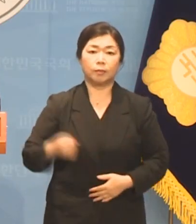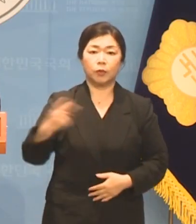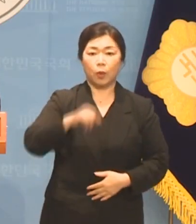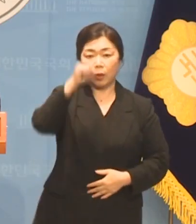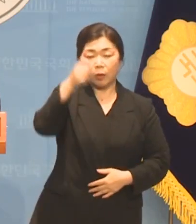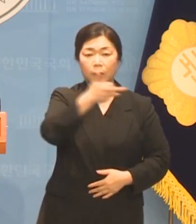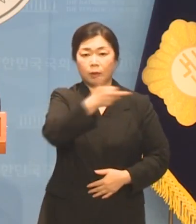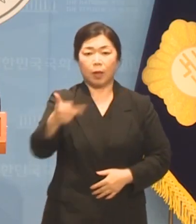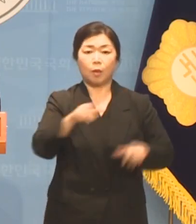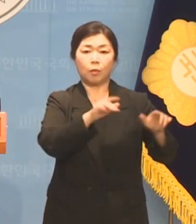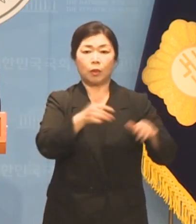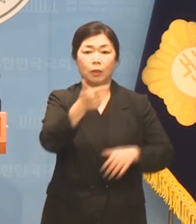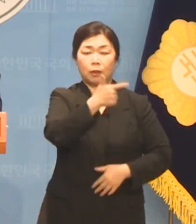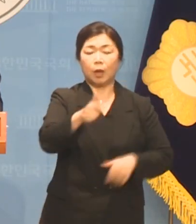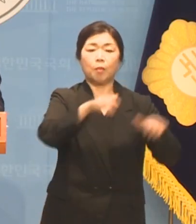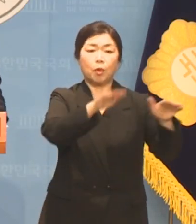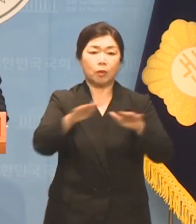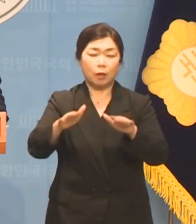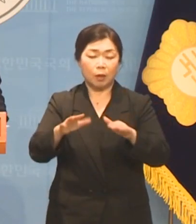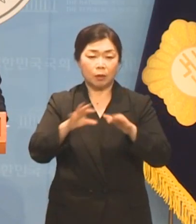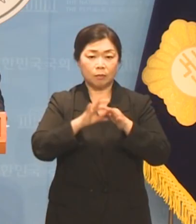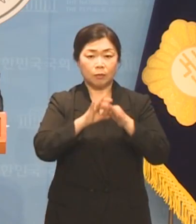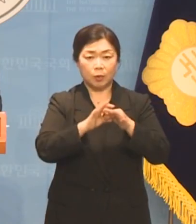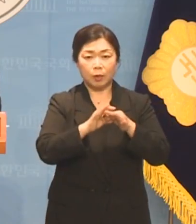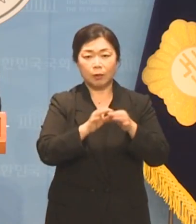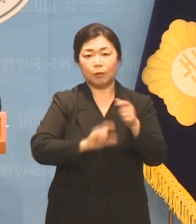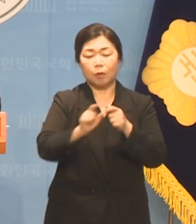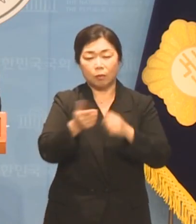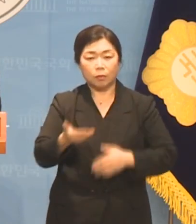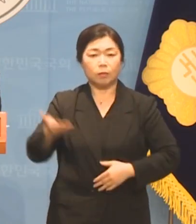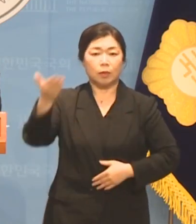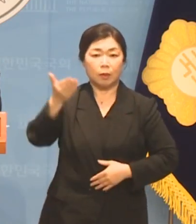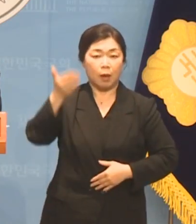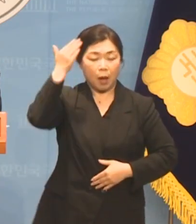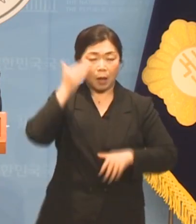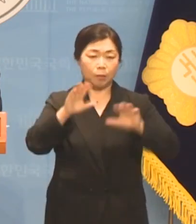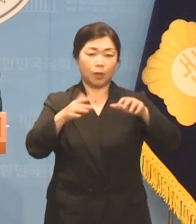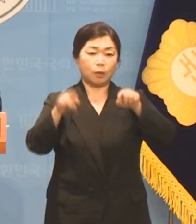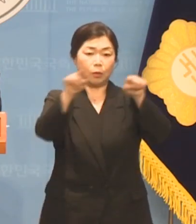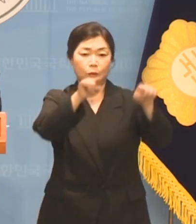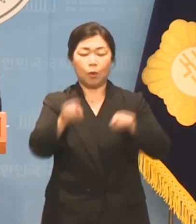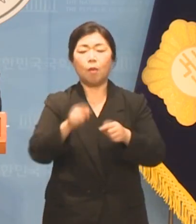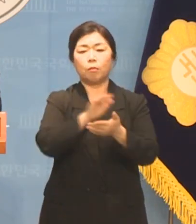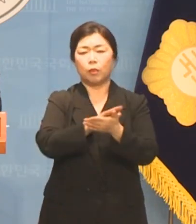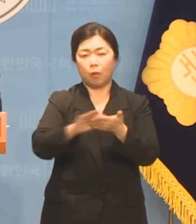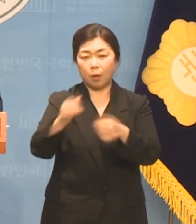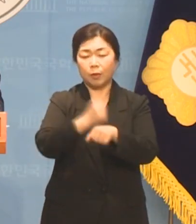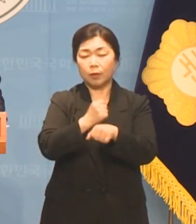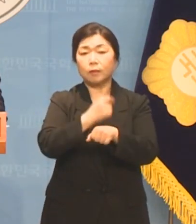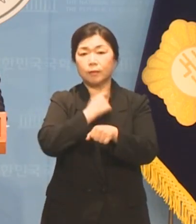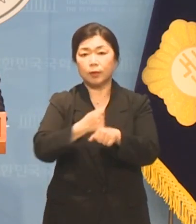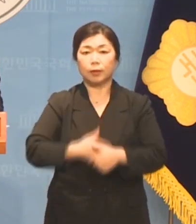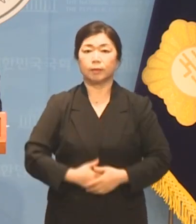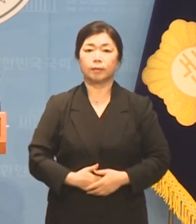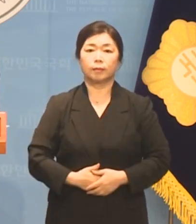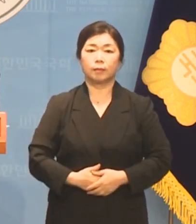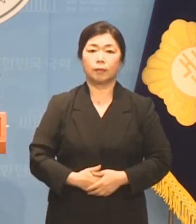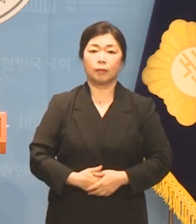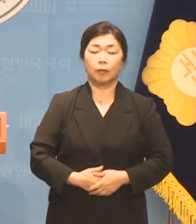전략을 업그레이드하여 한반도 평화와 안정에 기여하겠습니다. 대한민국이 영내